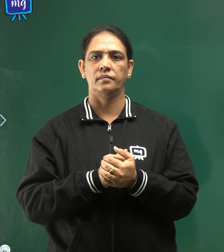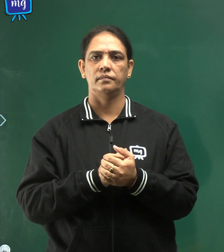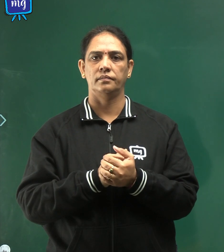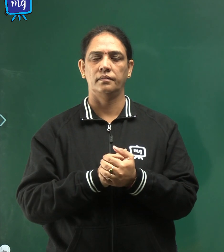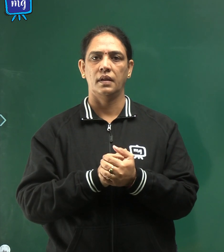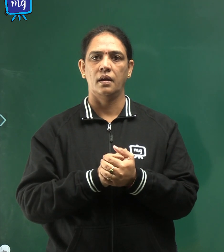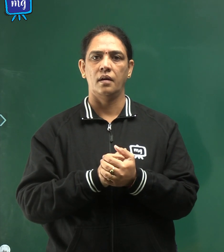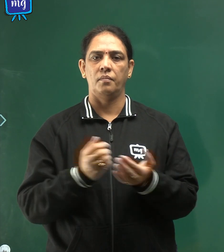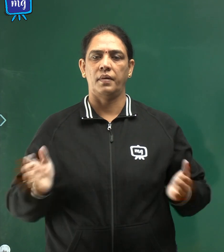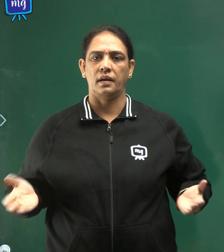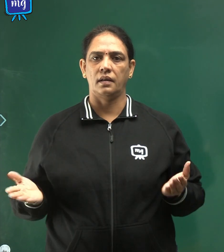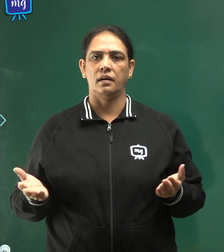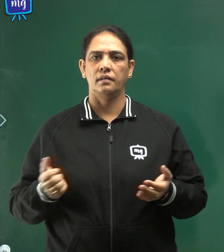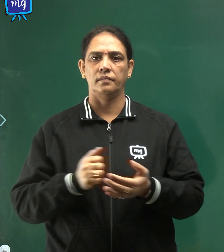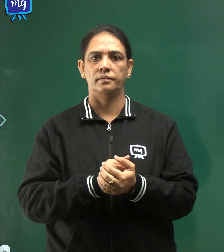प्रायिकता,